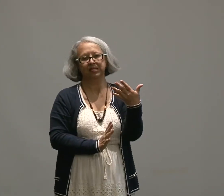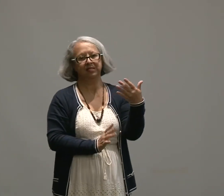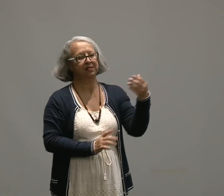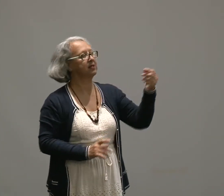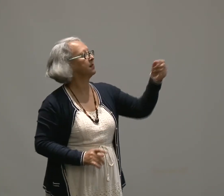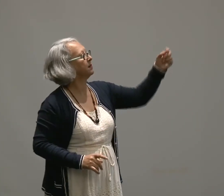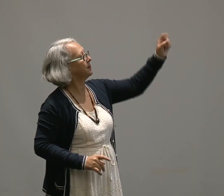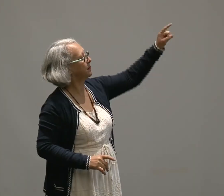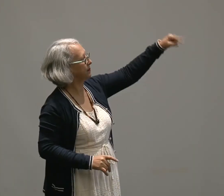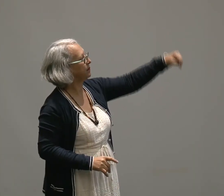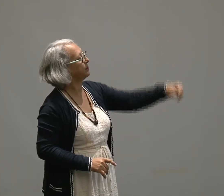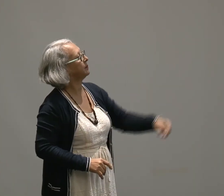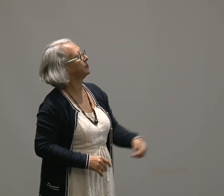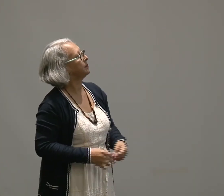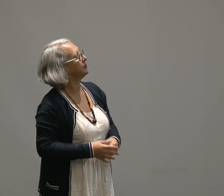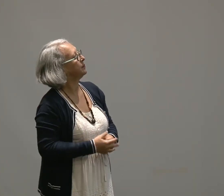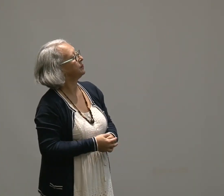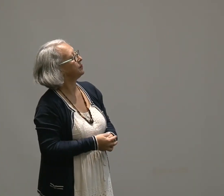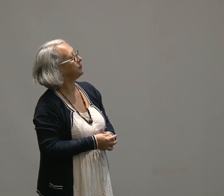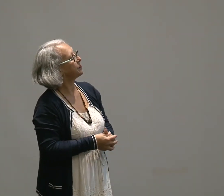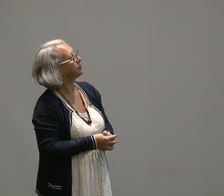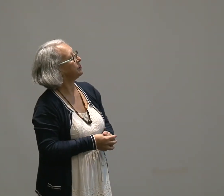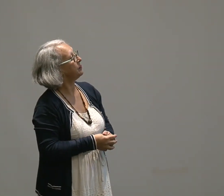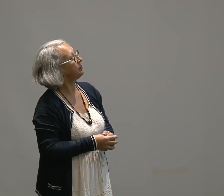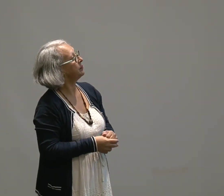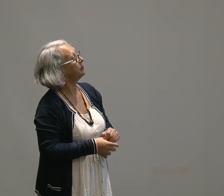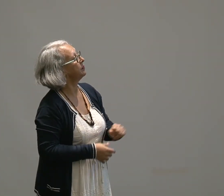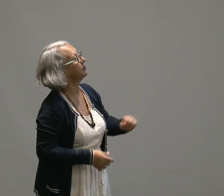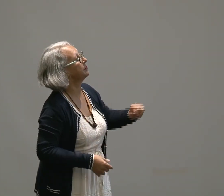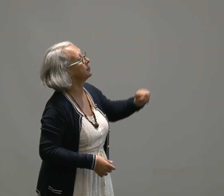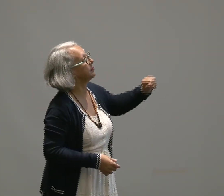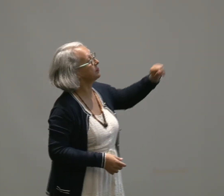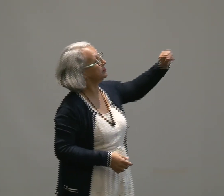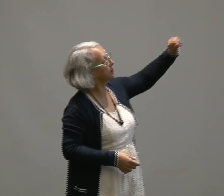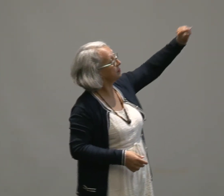Eles não fazem uso da língua brasileira de sinais.